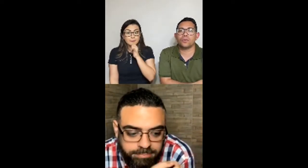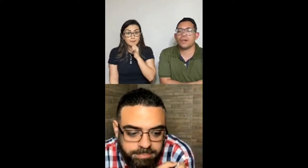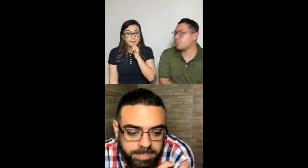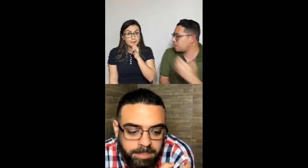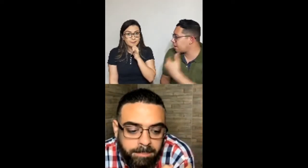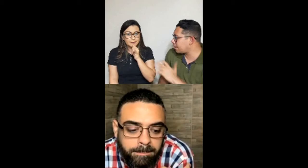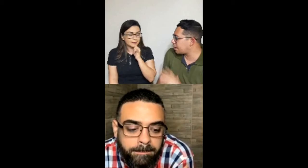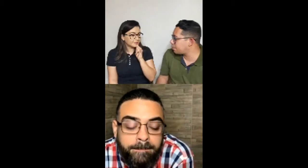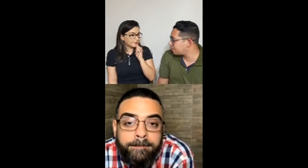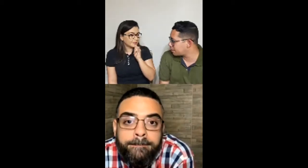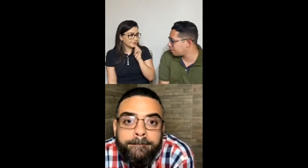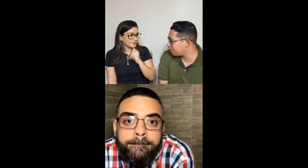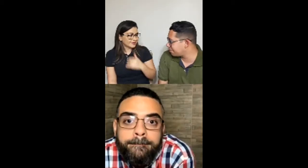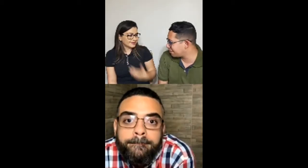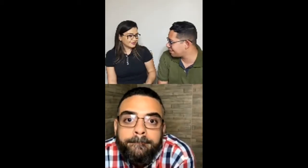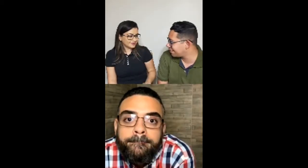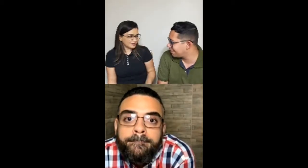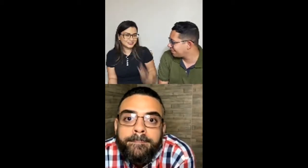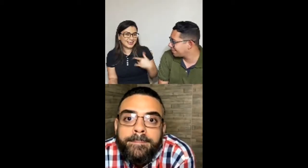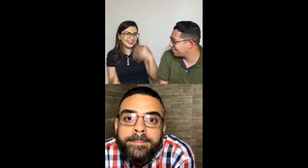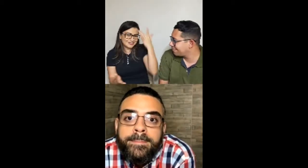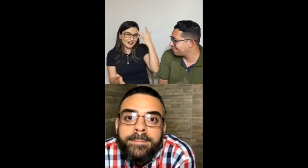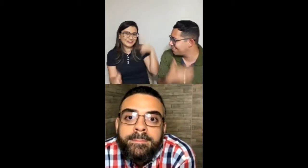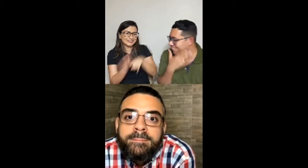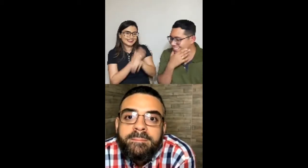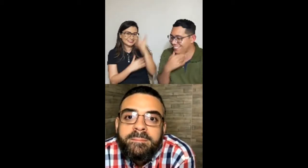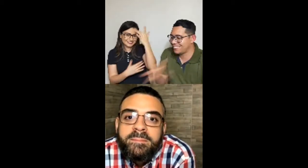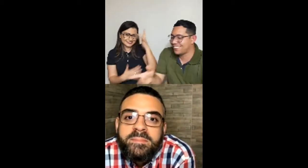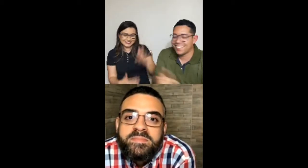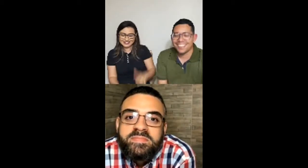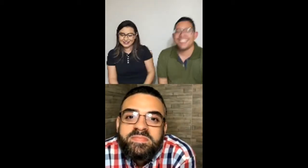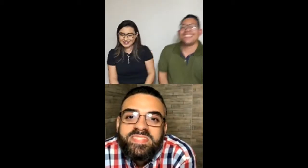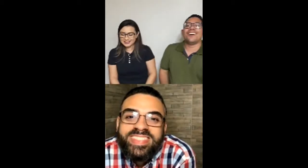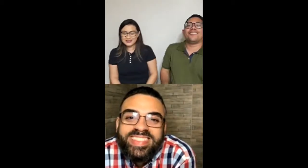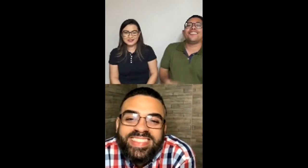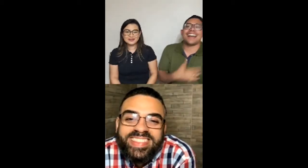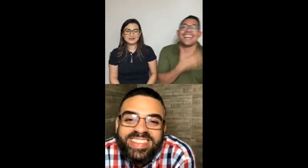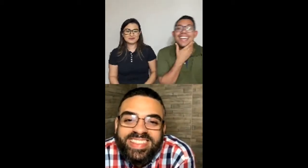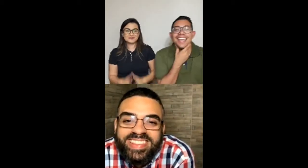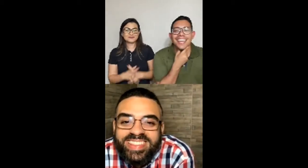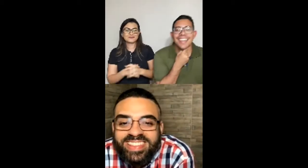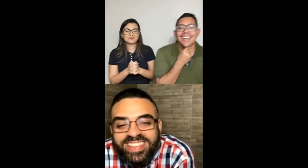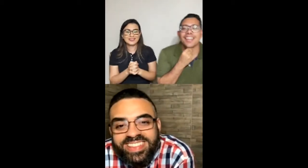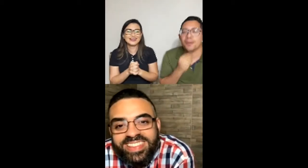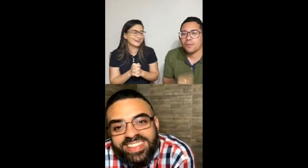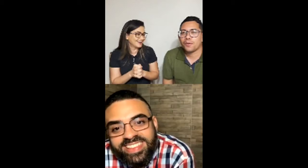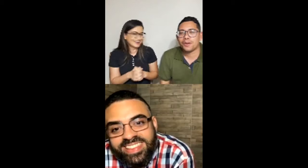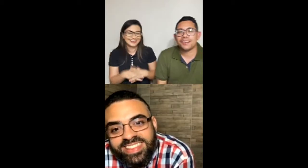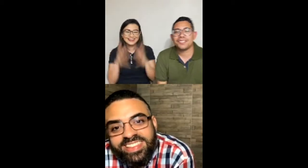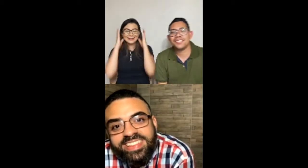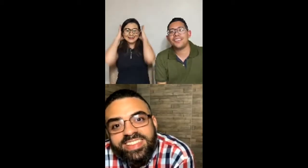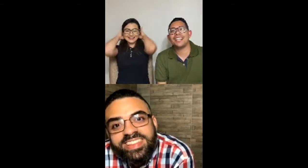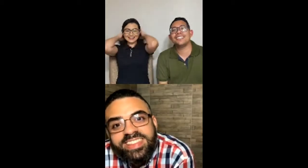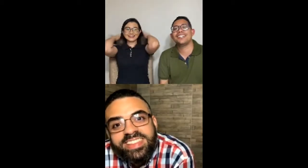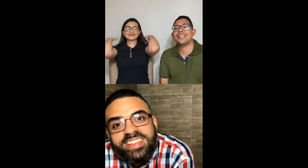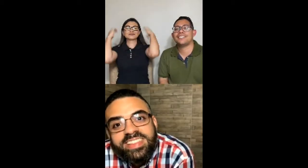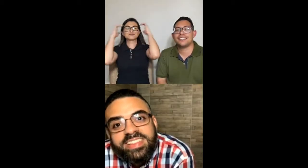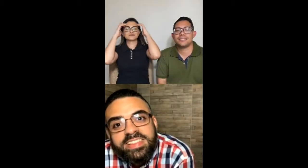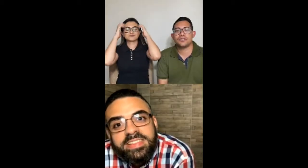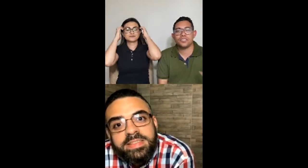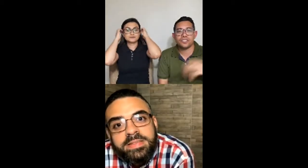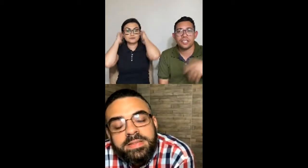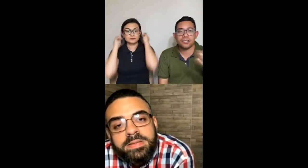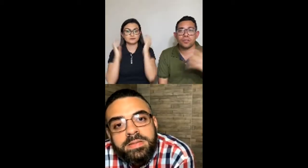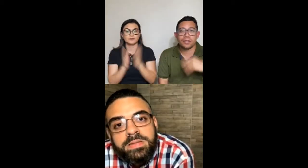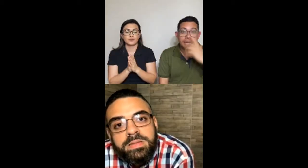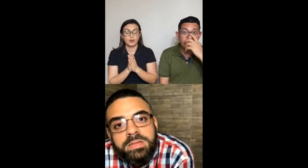quando... deixa a Karen fazer essa pergunta. Faz aí. Tem pergunta? Não, vamos lá. Você falando, né, nessa questão